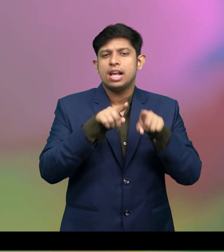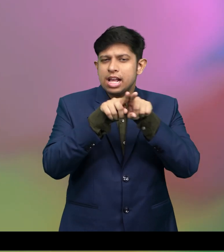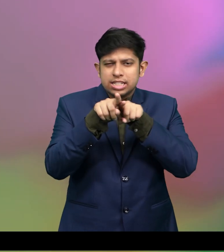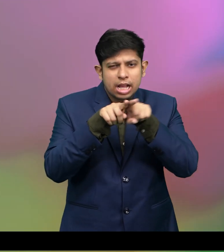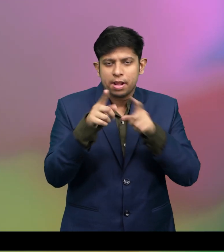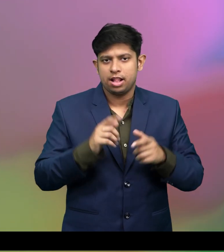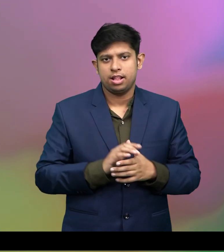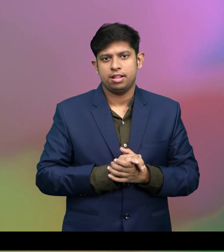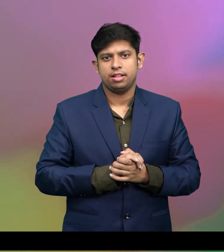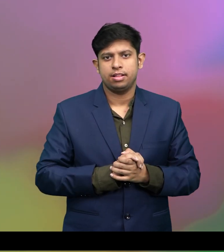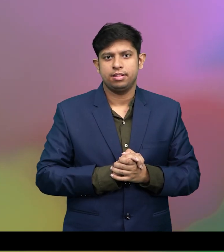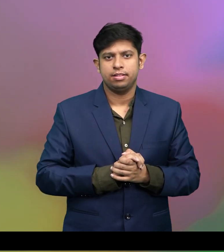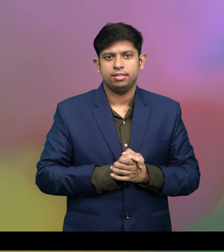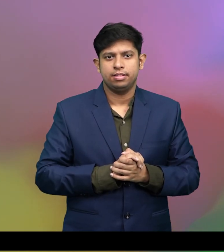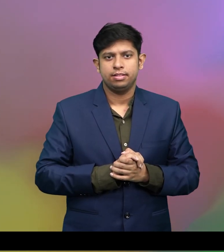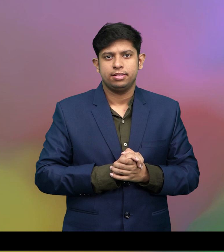For उदाहरण, example,